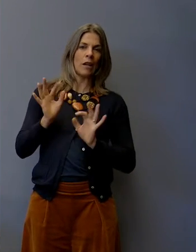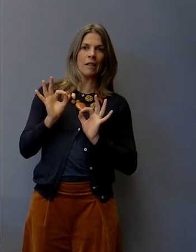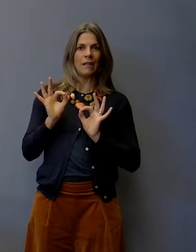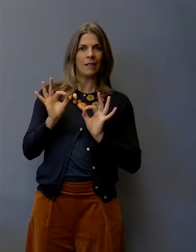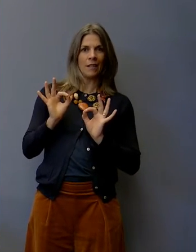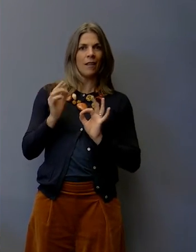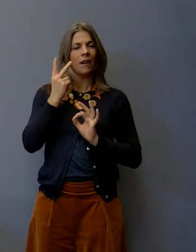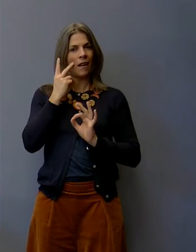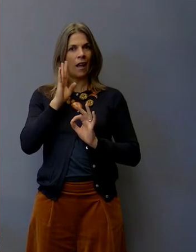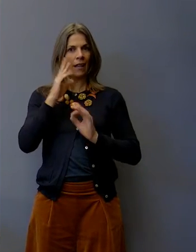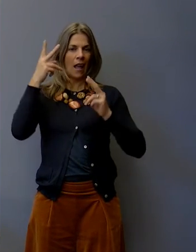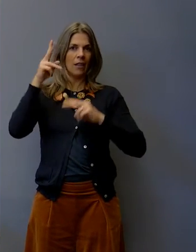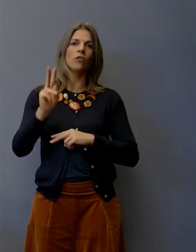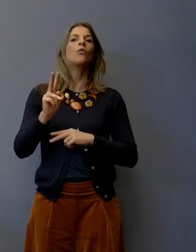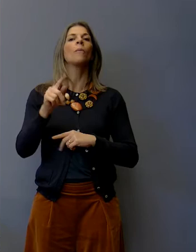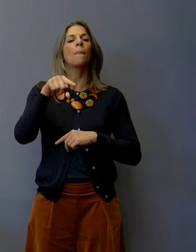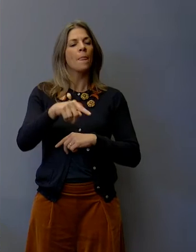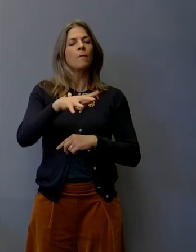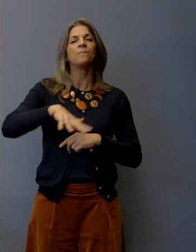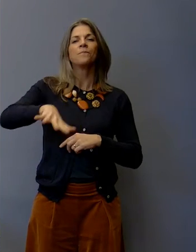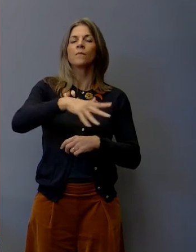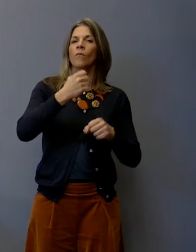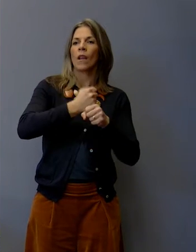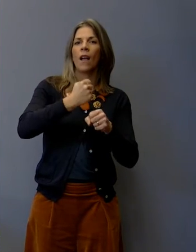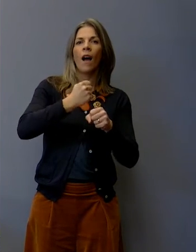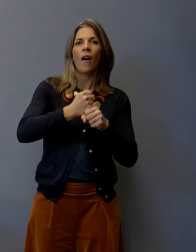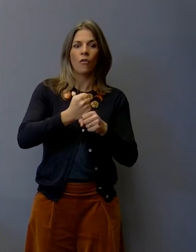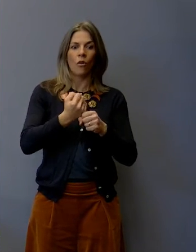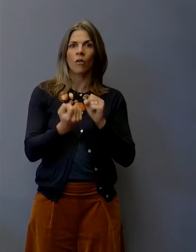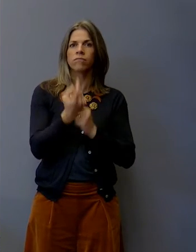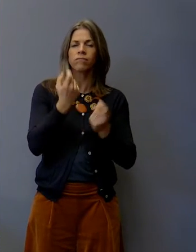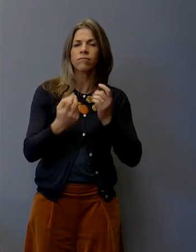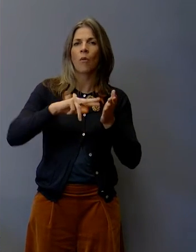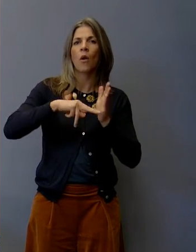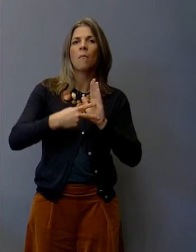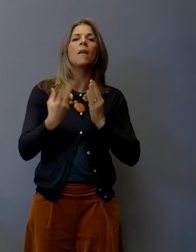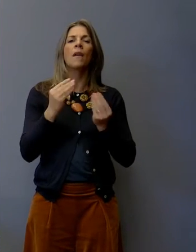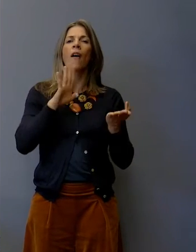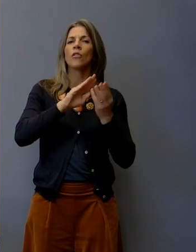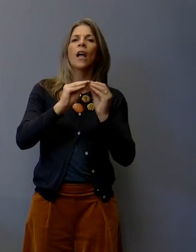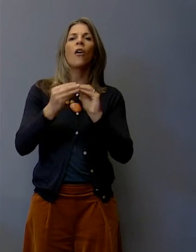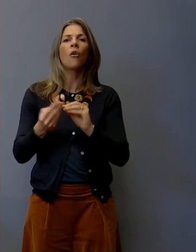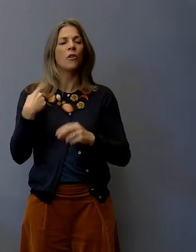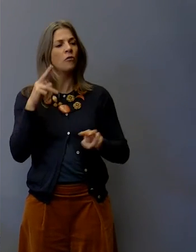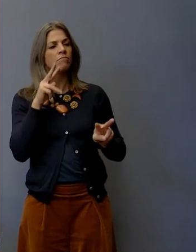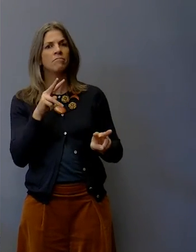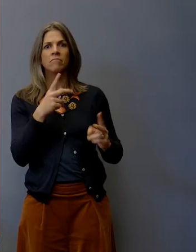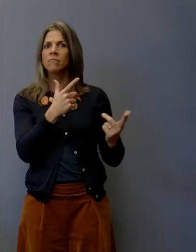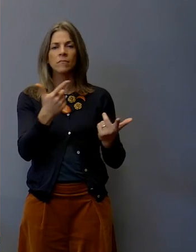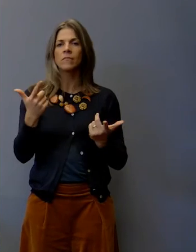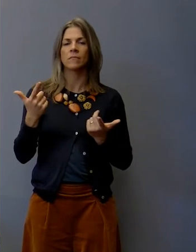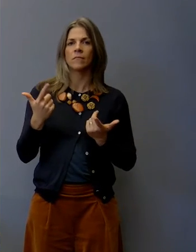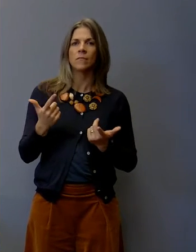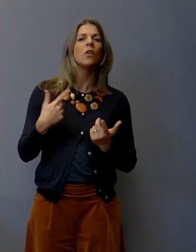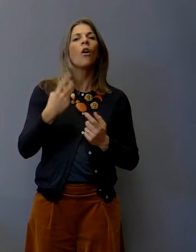lavoro la scena della città non vi è stata mai vera soluzione di ruolo e mi sono chiesto dove erano tutte le relazioni di network che apparivano